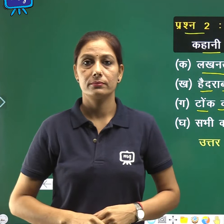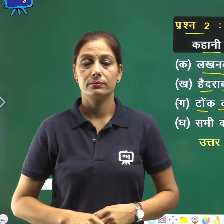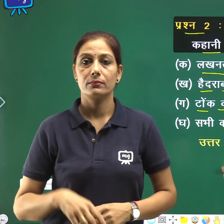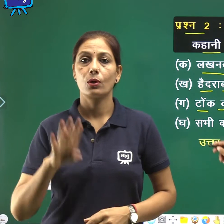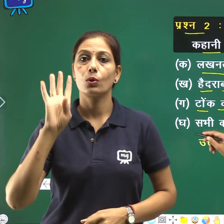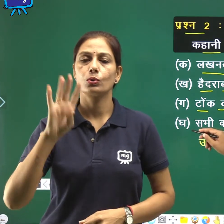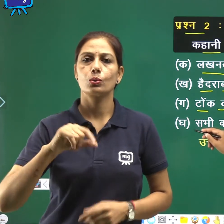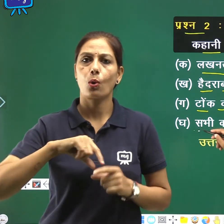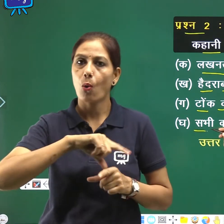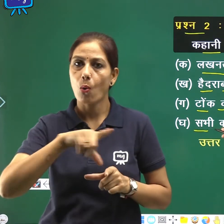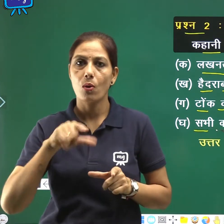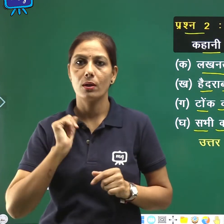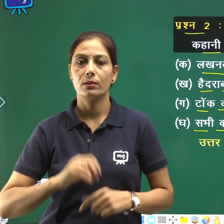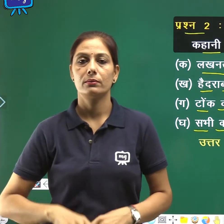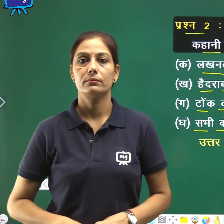चौथा सभी का।